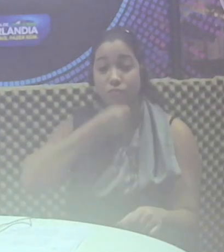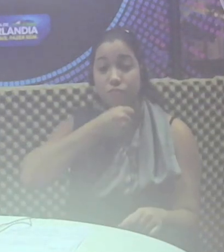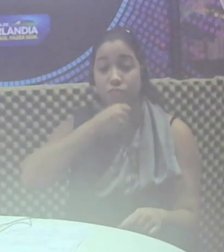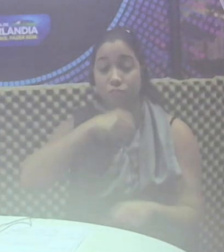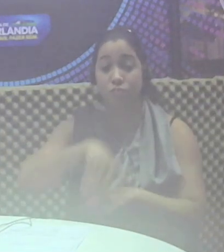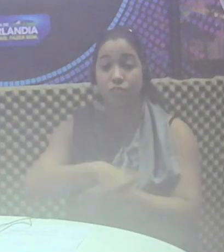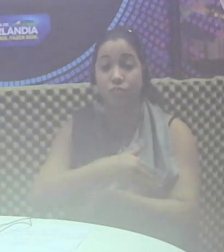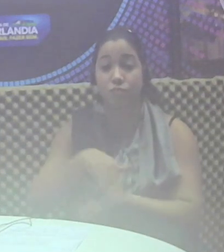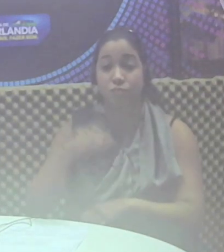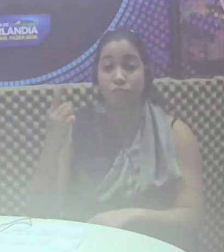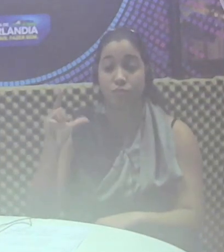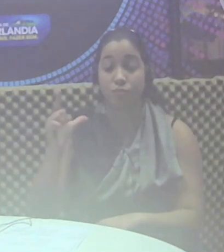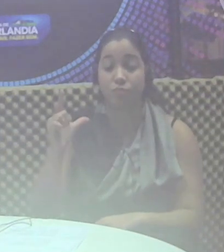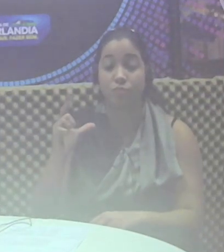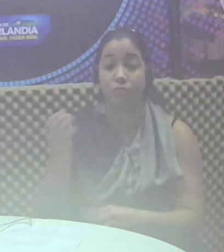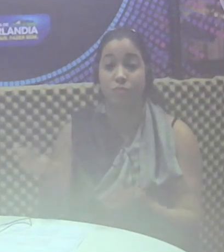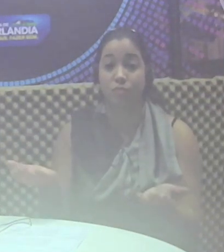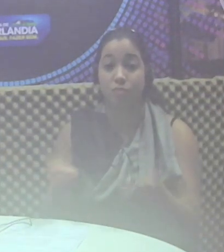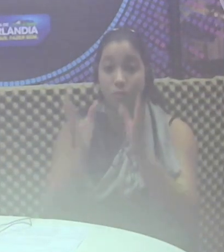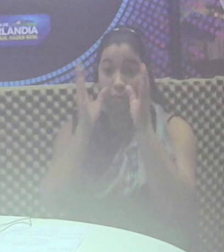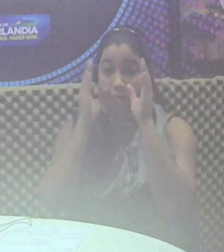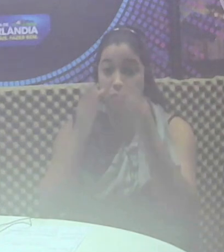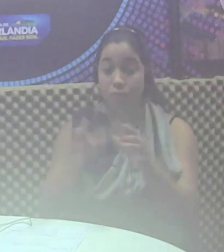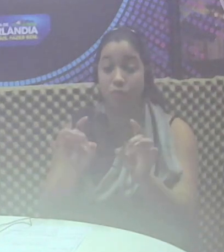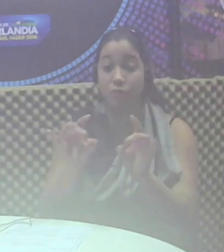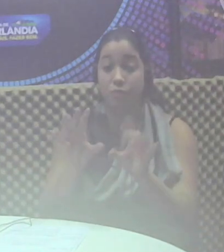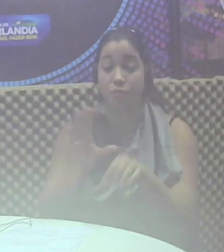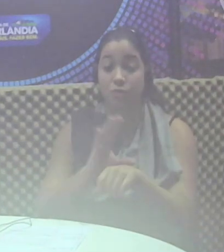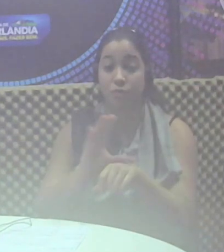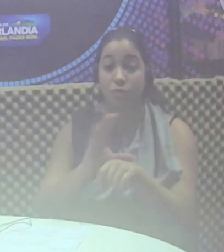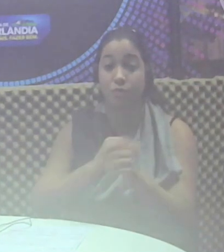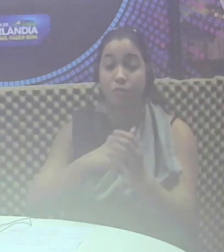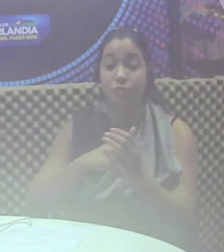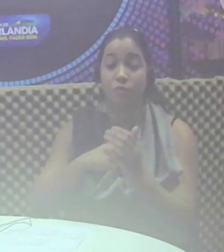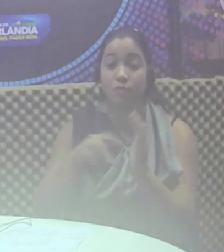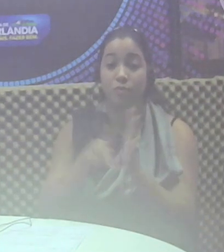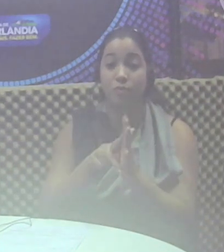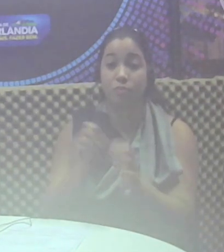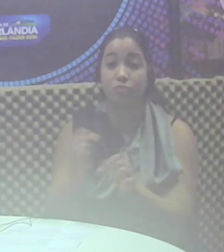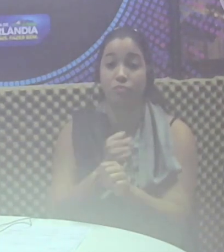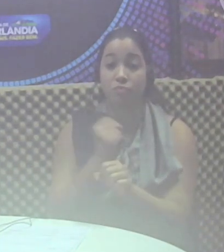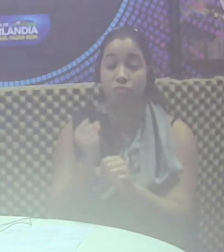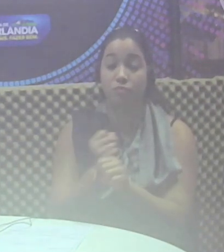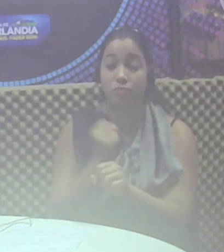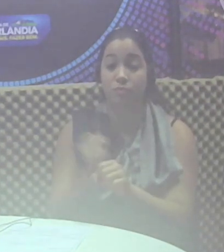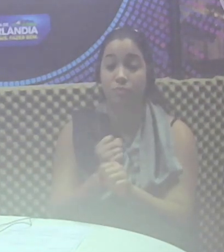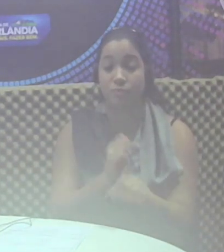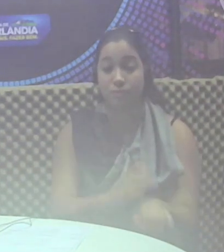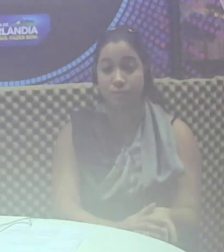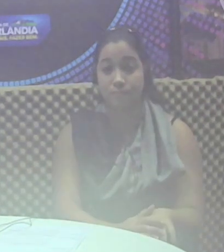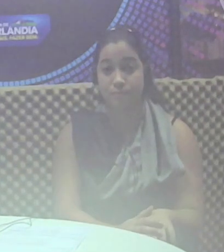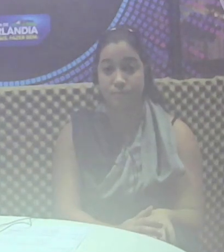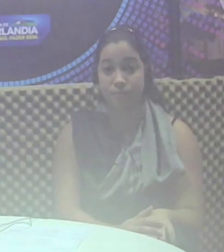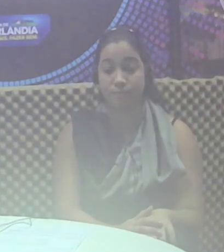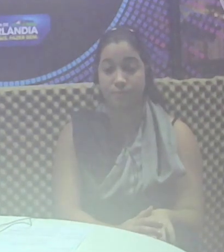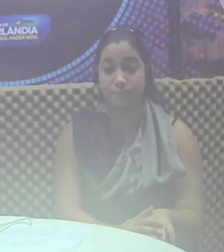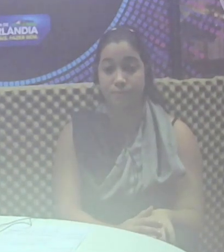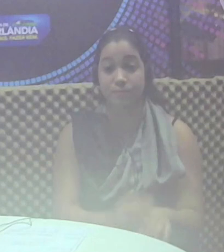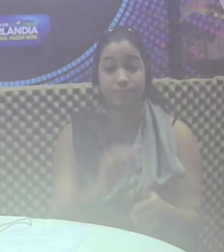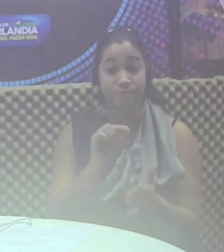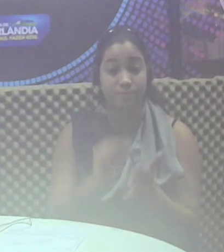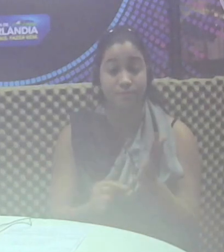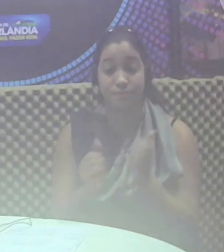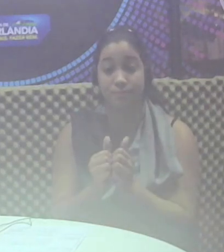unidade Luizotti, que se tornou focada exclusivamente em capacitações no setor da construção civil. As inscrições